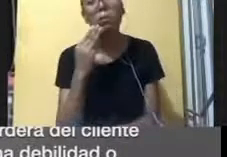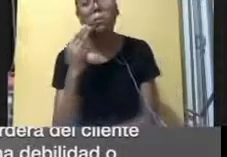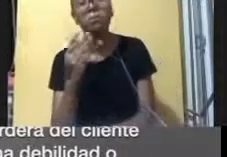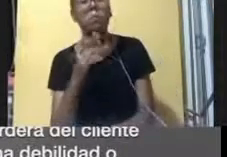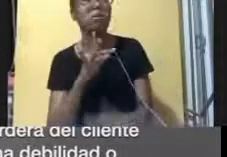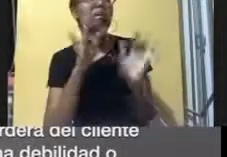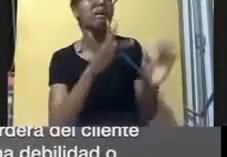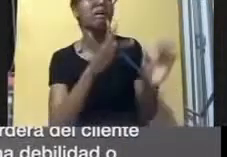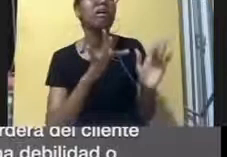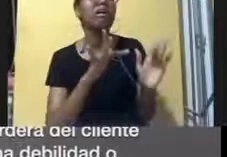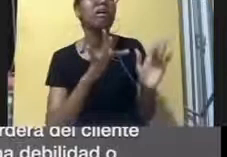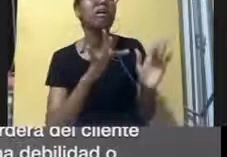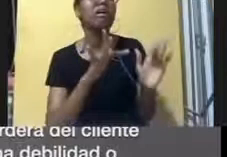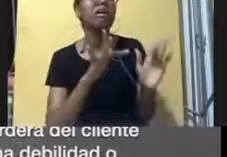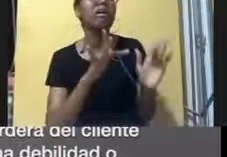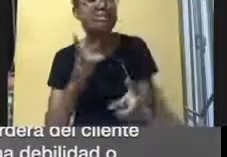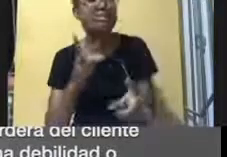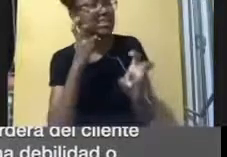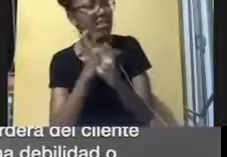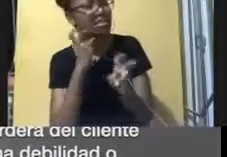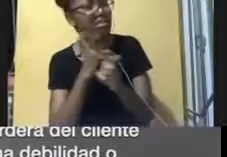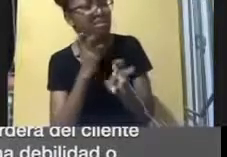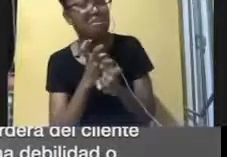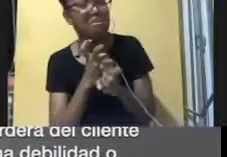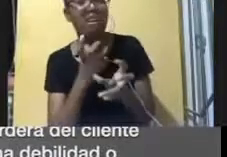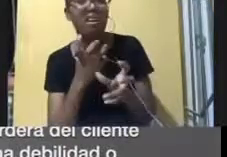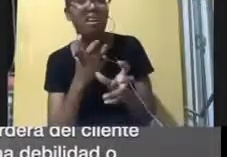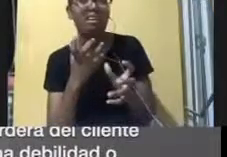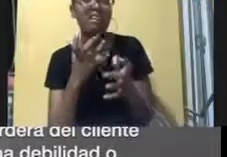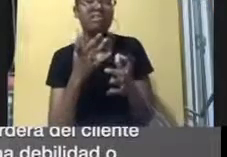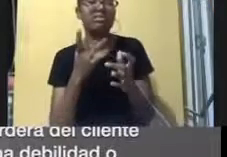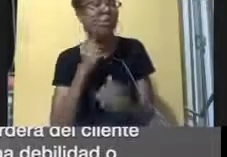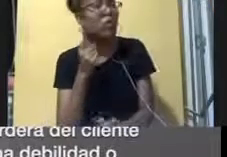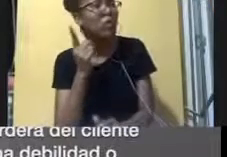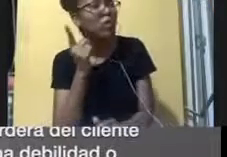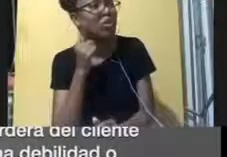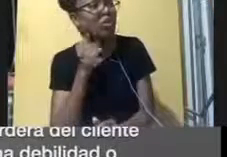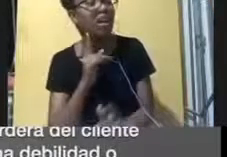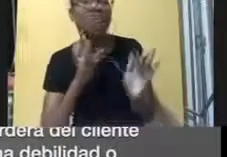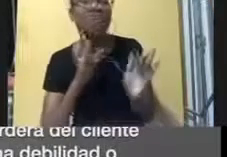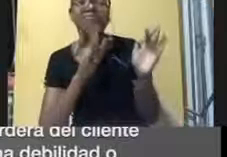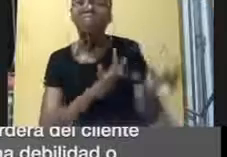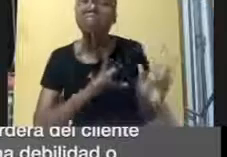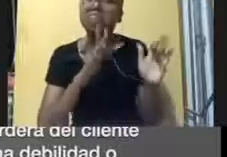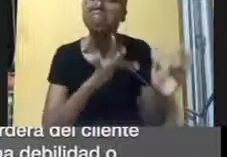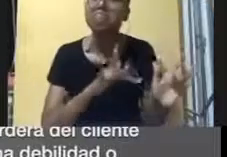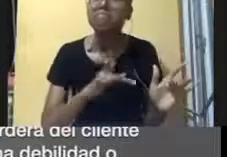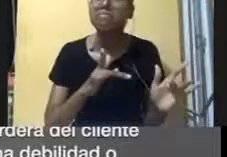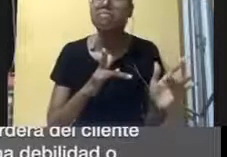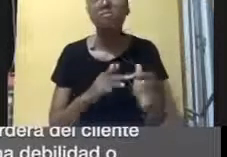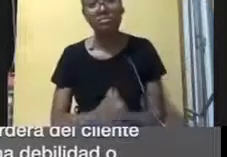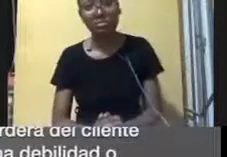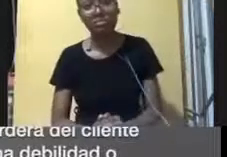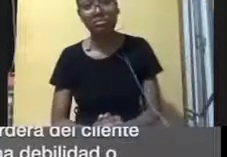ay qué difícil debe ser ser sordo, ay hombre, pues tienen que